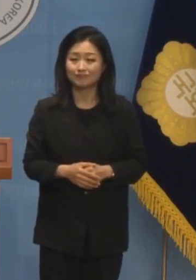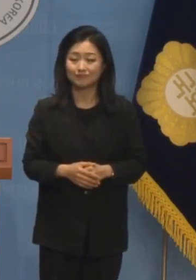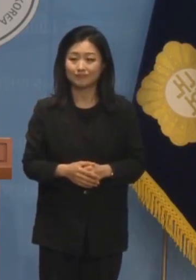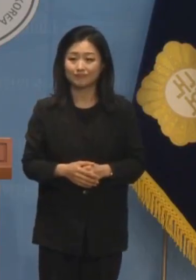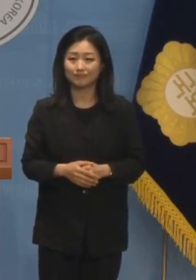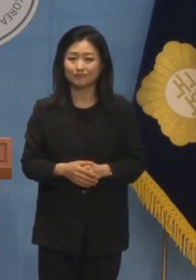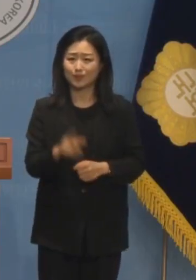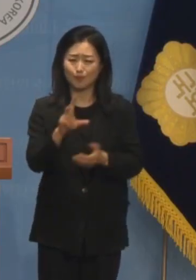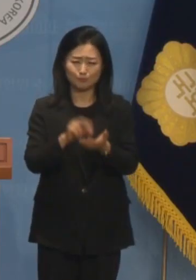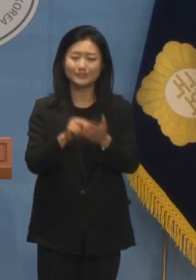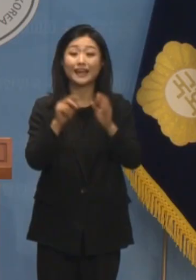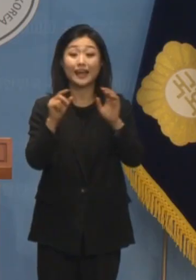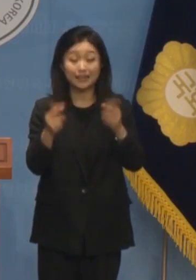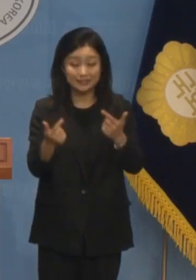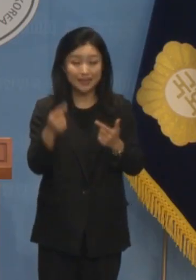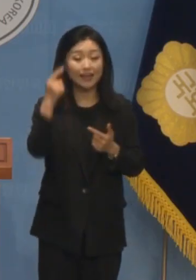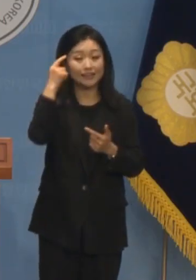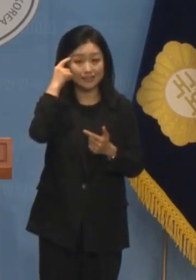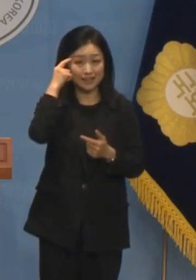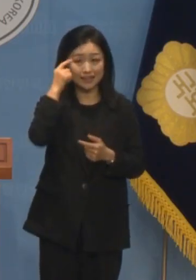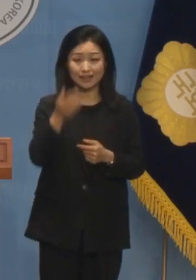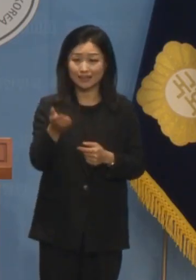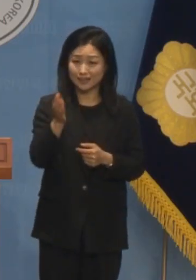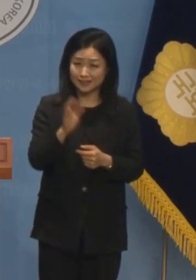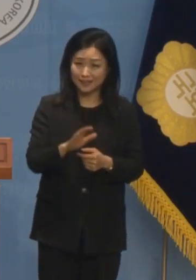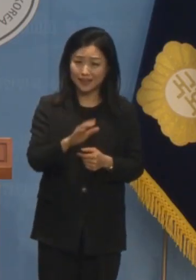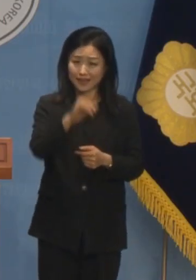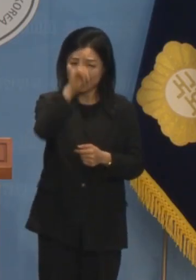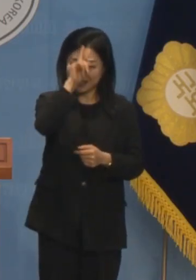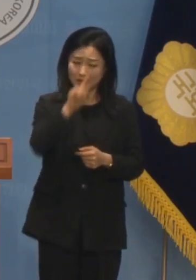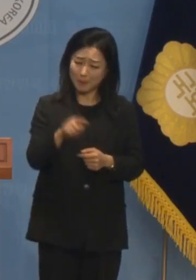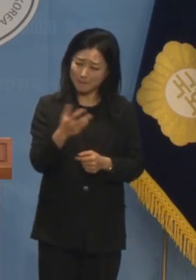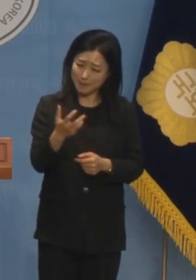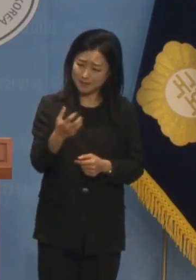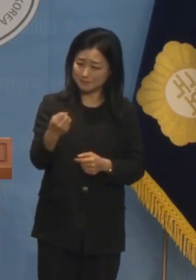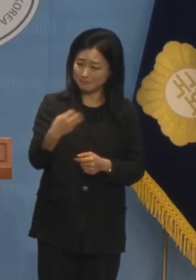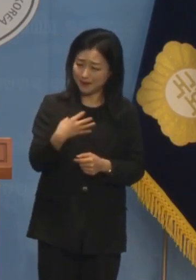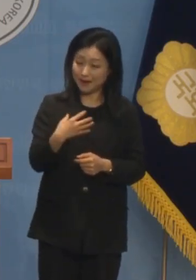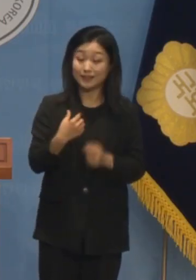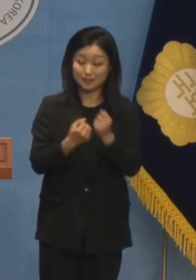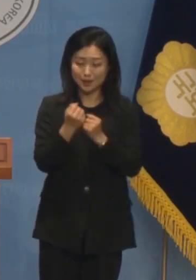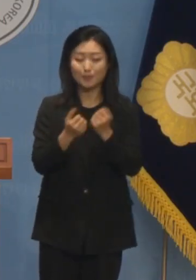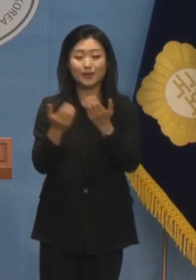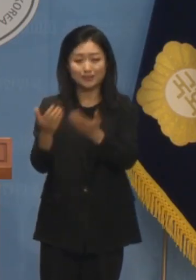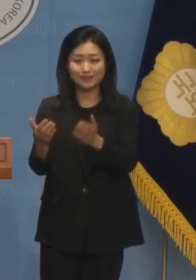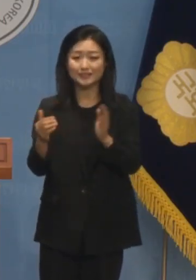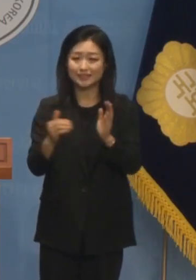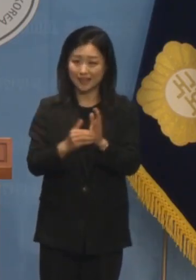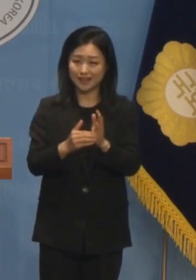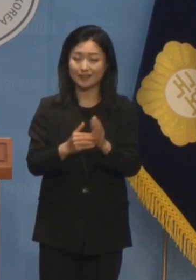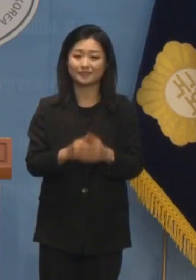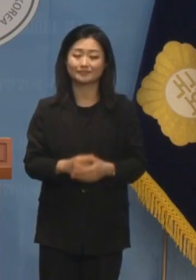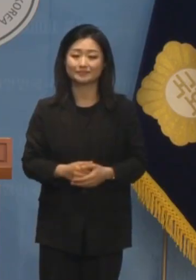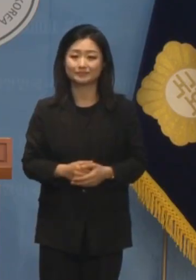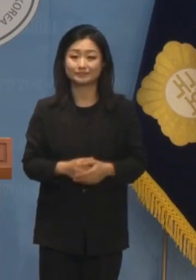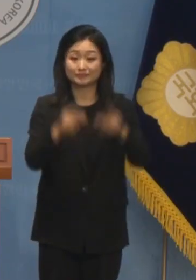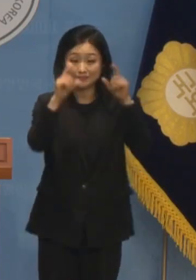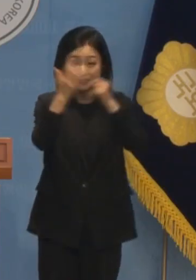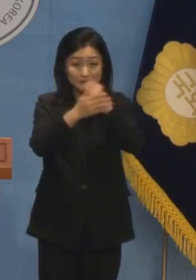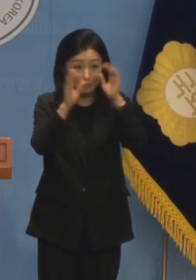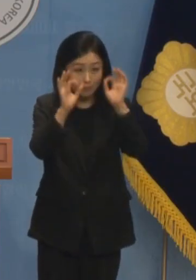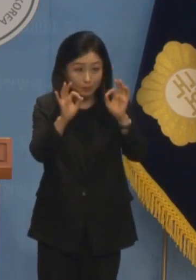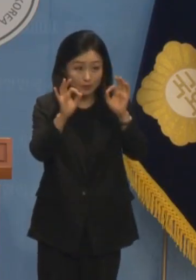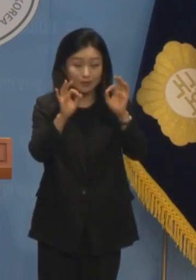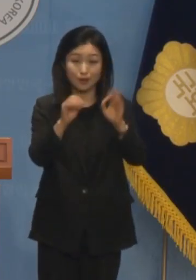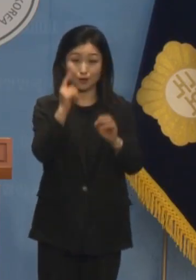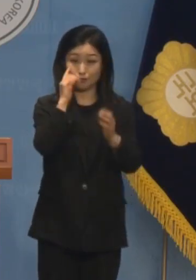그게 뭐가 문제가 아니라고 생각하는데 자꾸 180이라고 그러니까 말씀드리는 겁니다. 사진으로 보니까 확실히